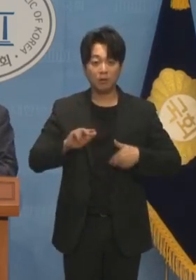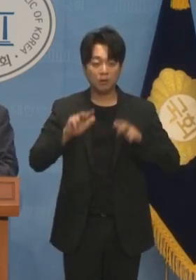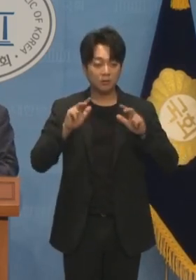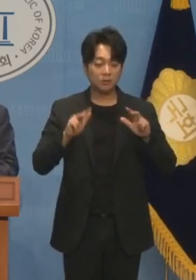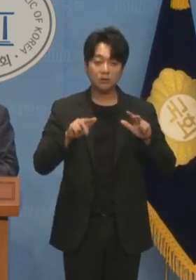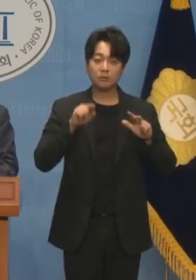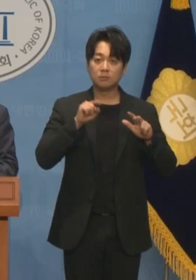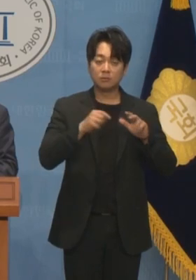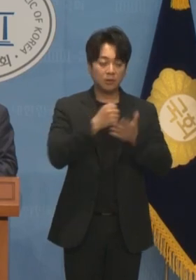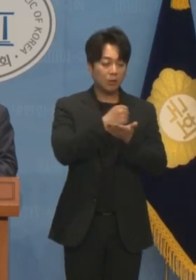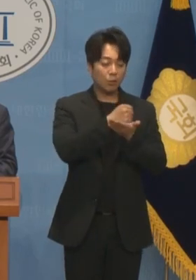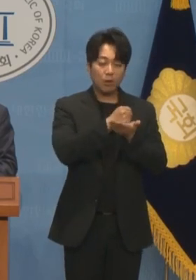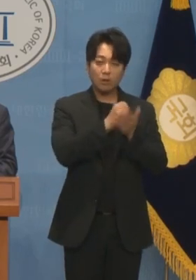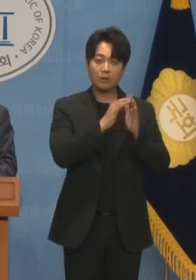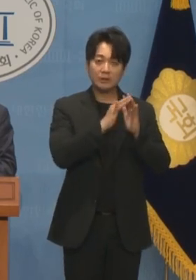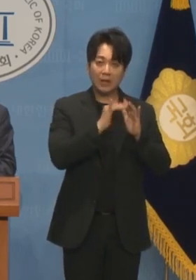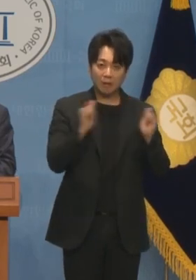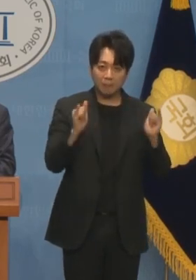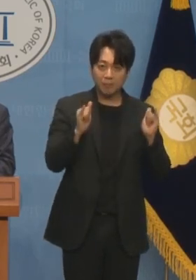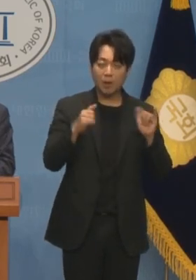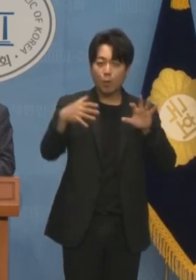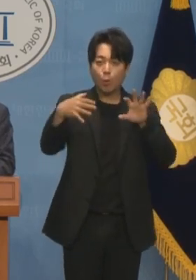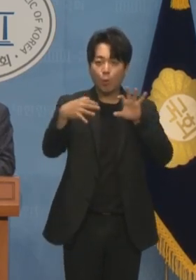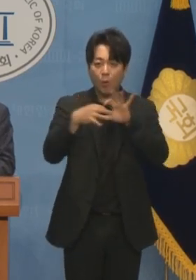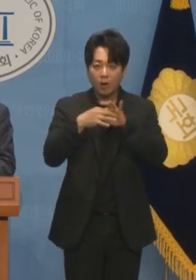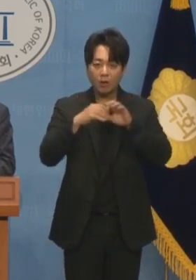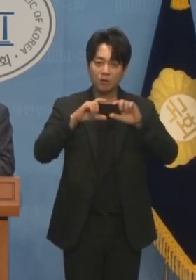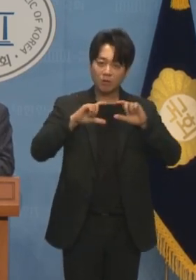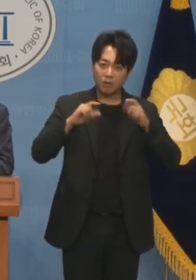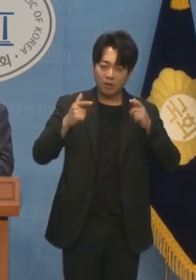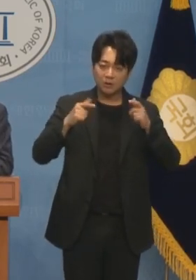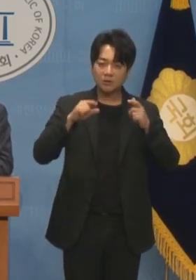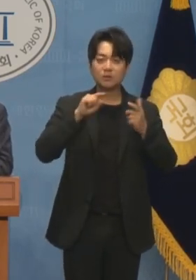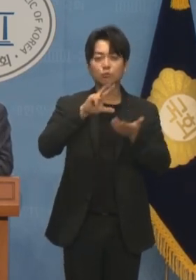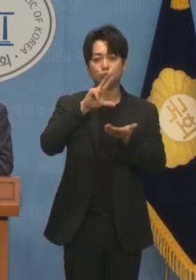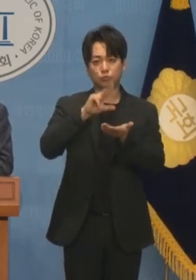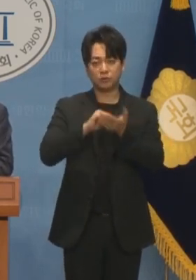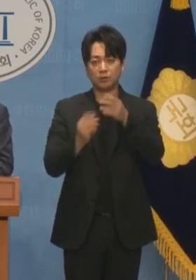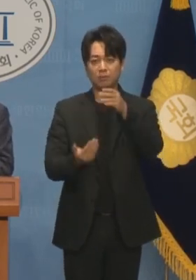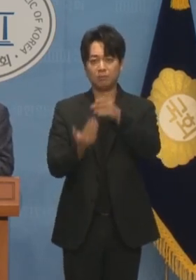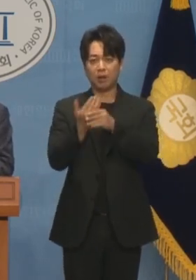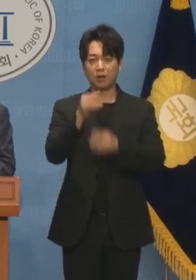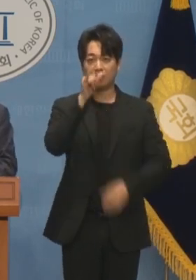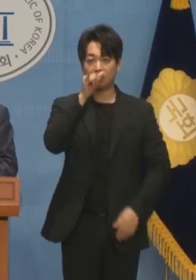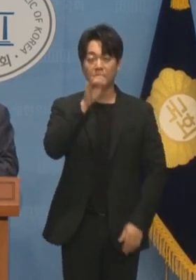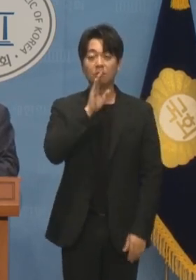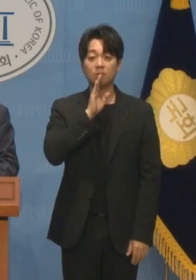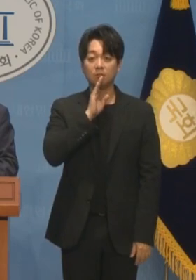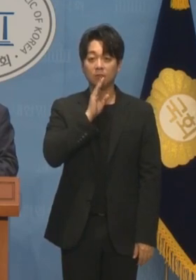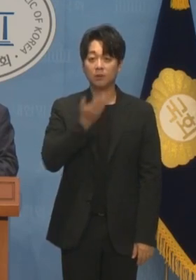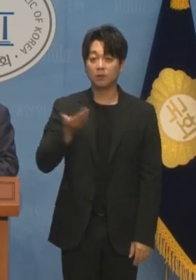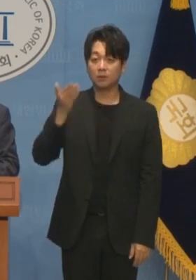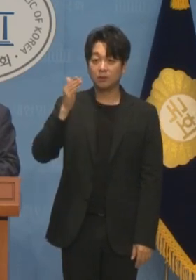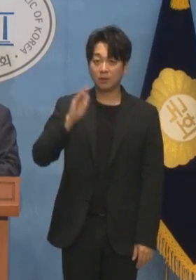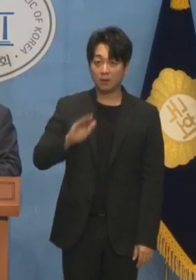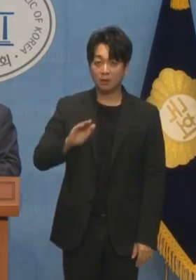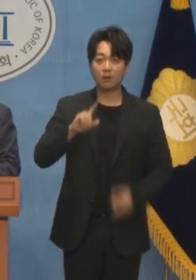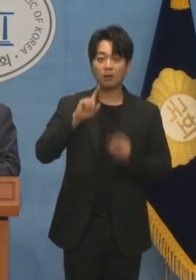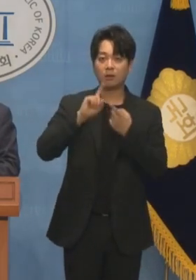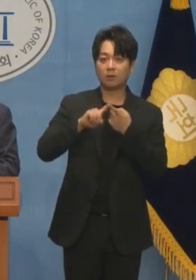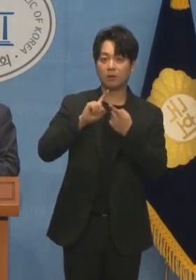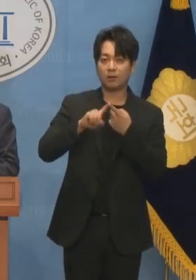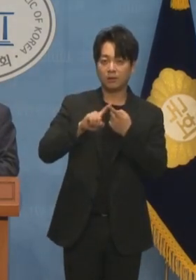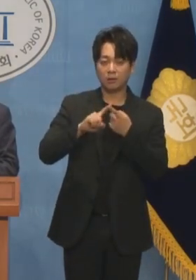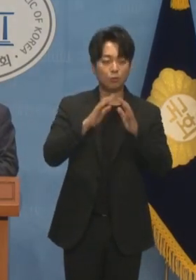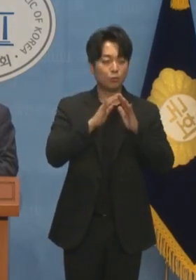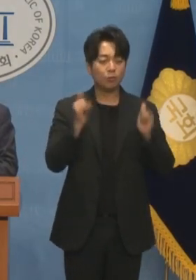외부 반입 물건들이 공공연하게 영내에 들어왔음에도 불구하고 아직도